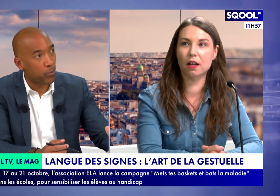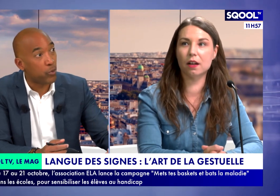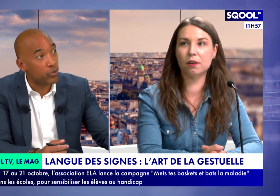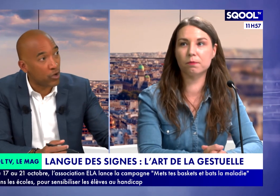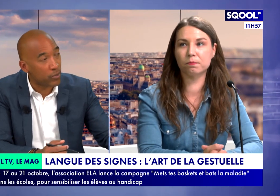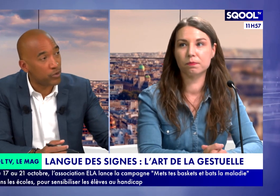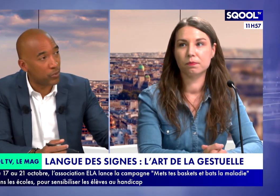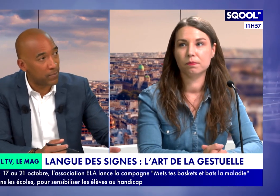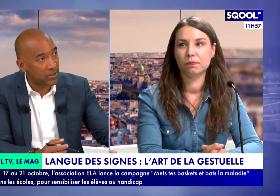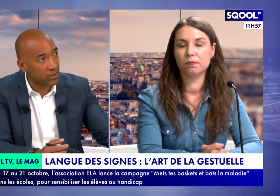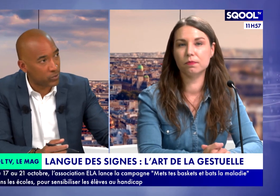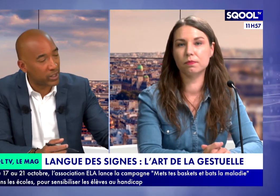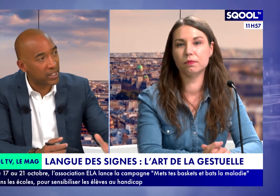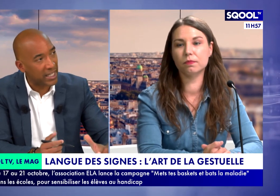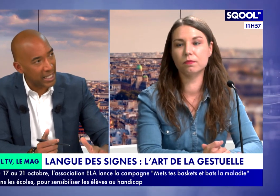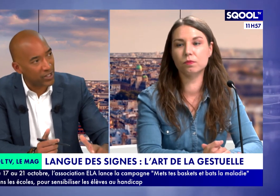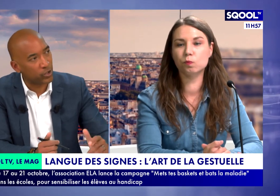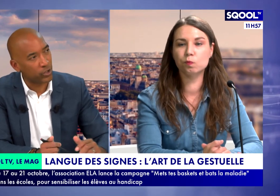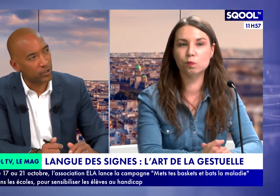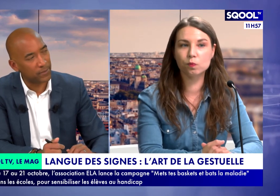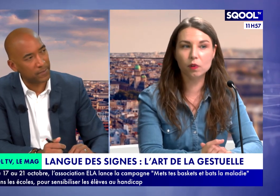plus d'embauches, pour les personnes sourdes et malentendantes ?